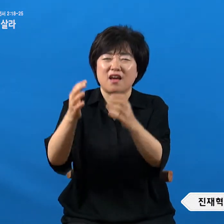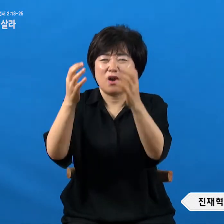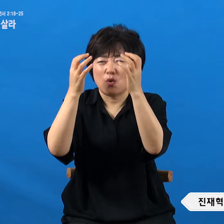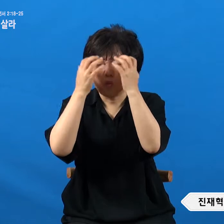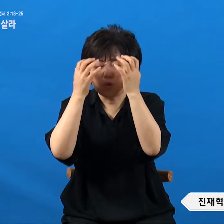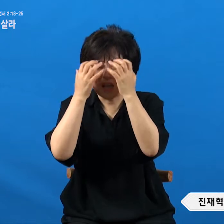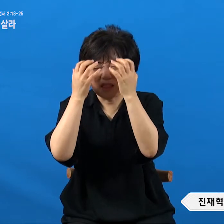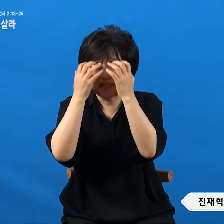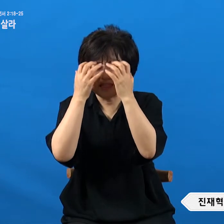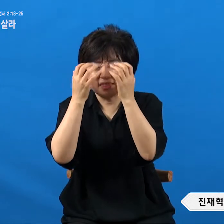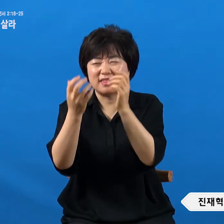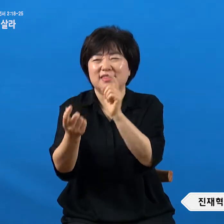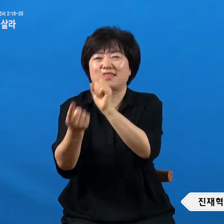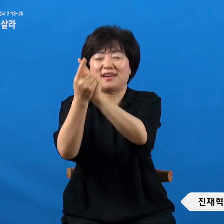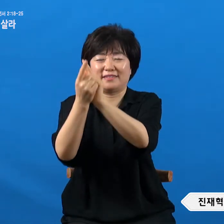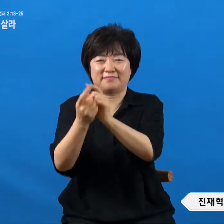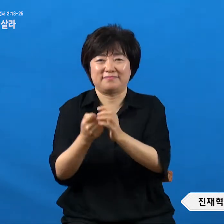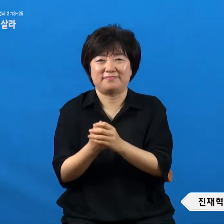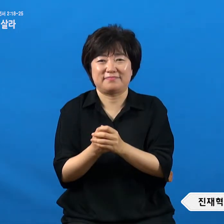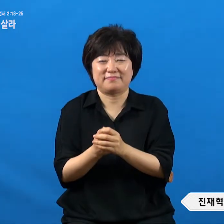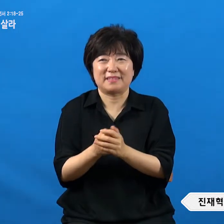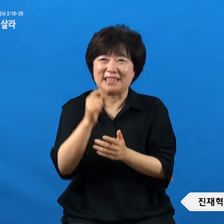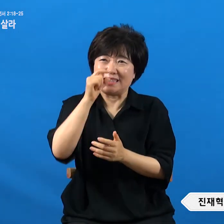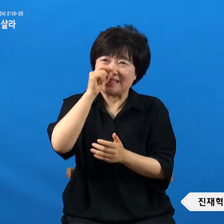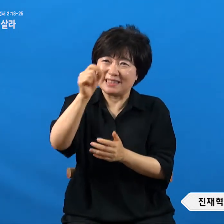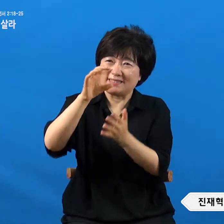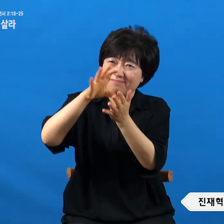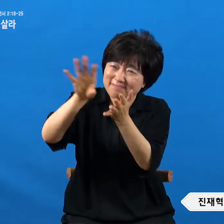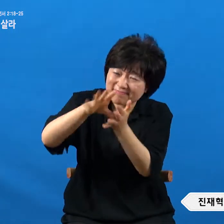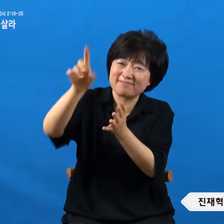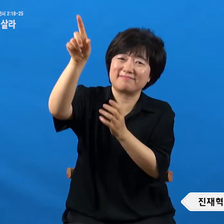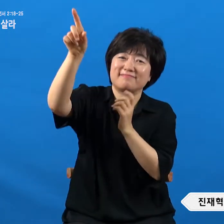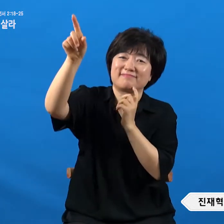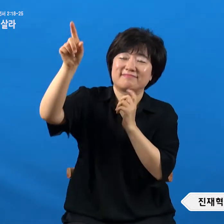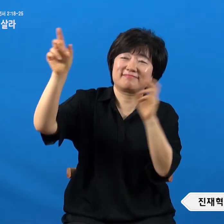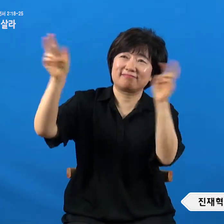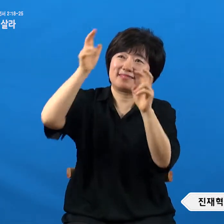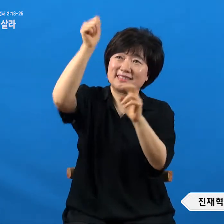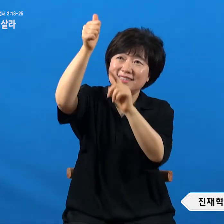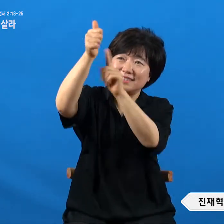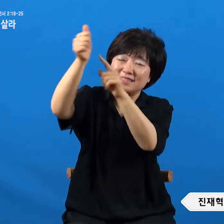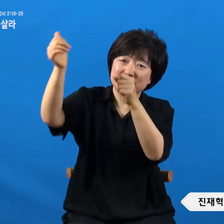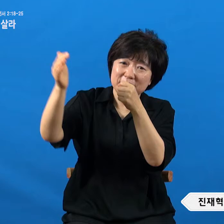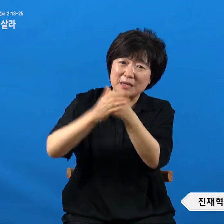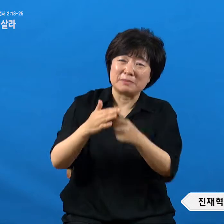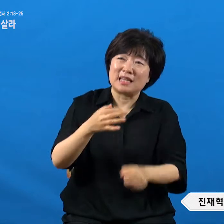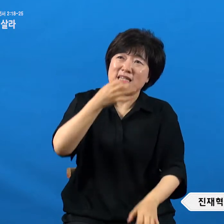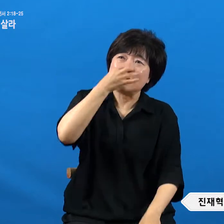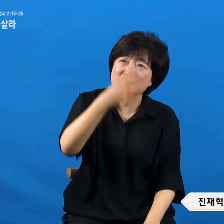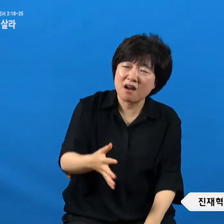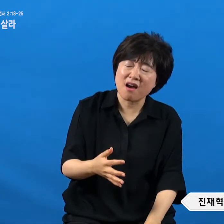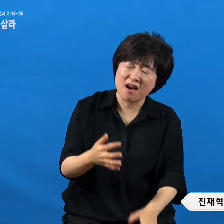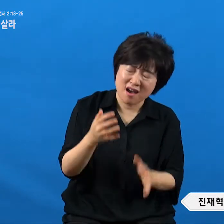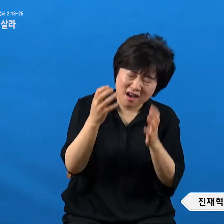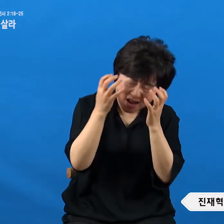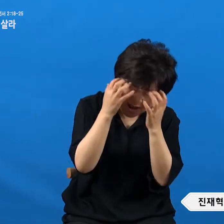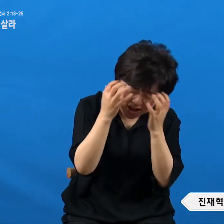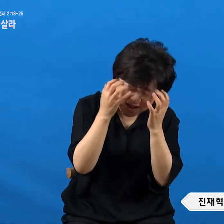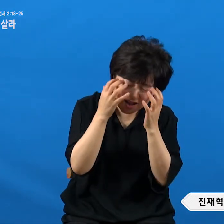것을 말합니다. 까다로운 보스 상사를 통해 힘들고 어려운 고난이